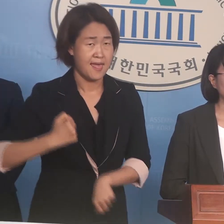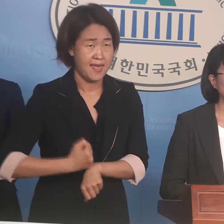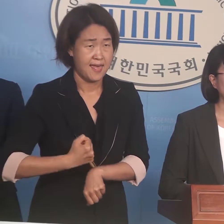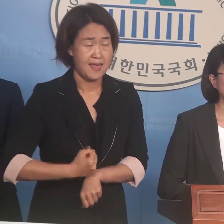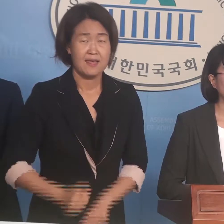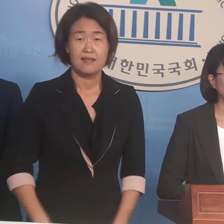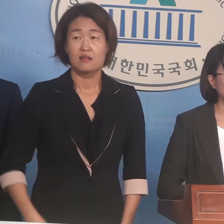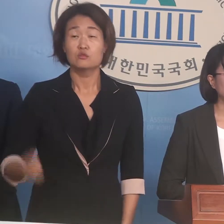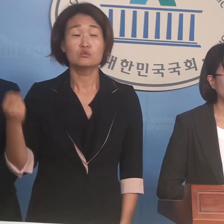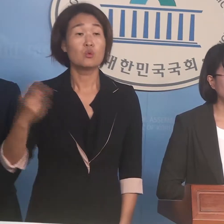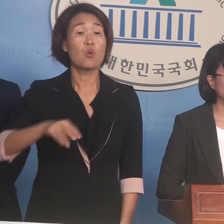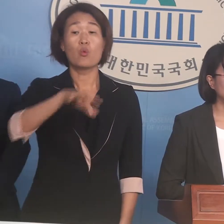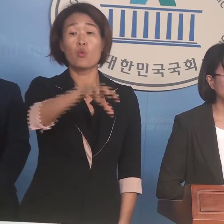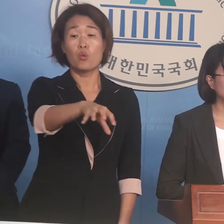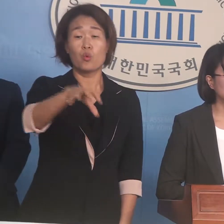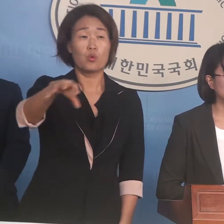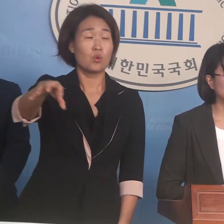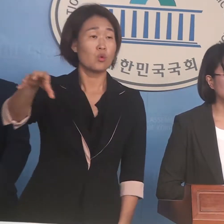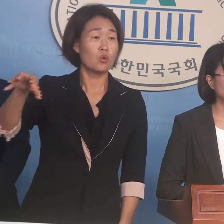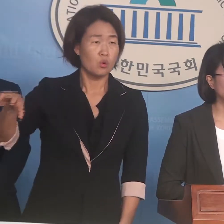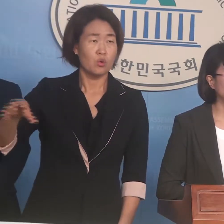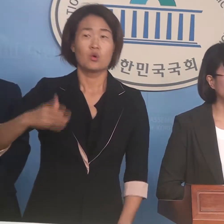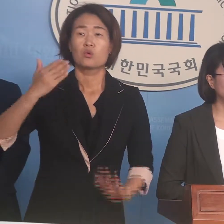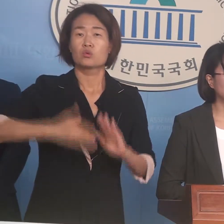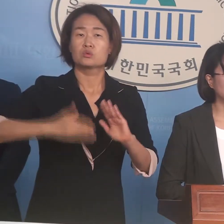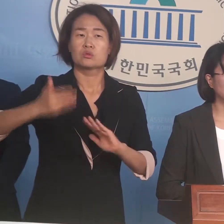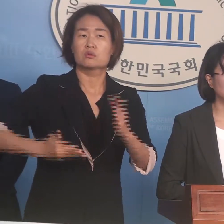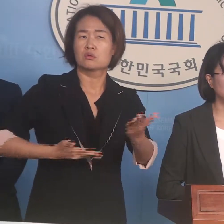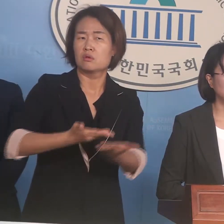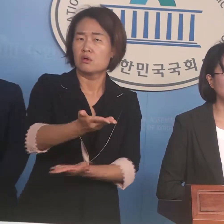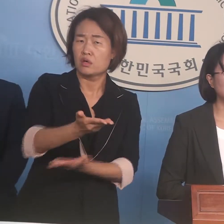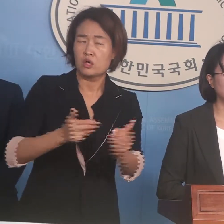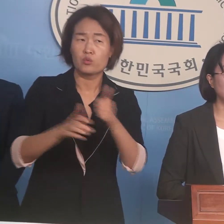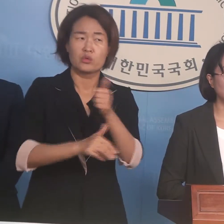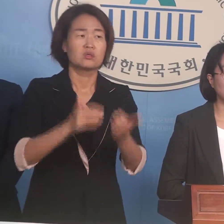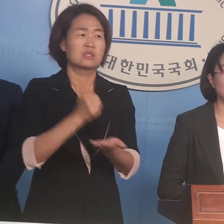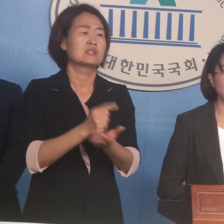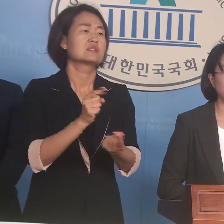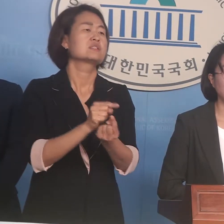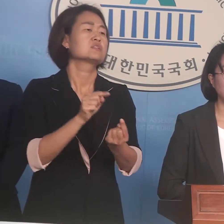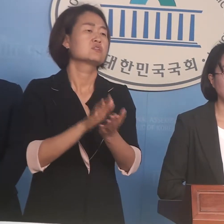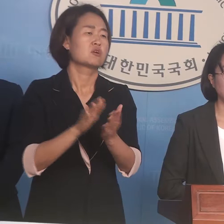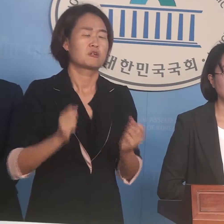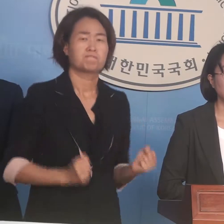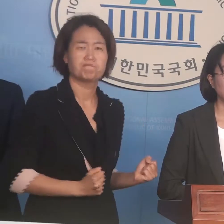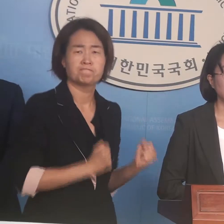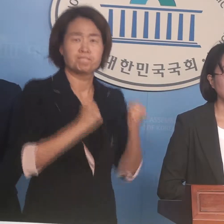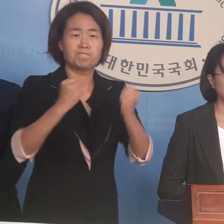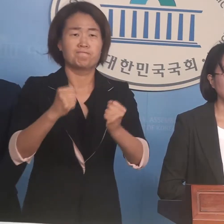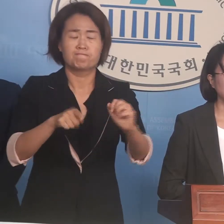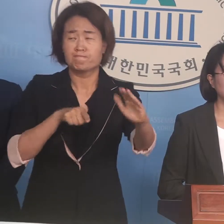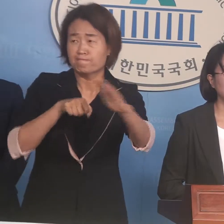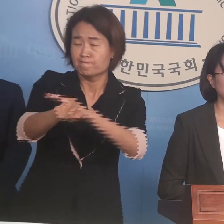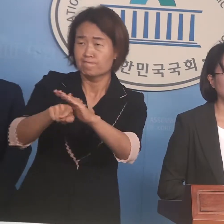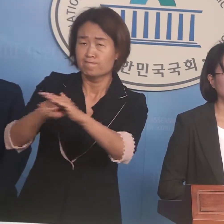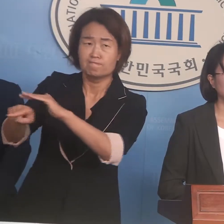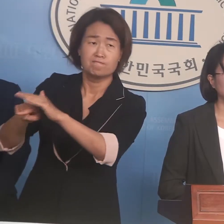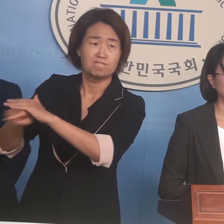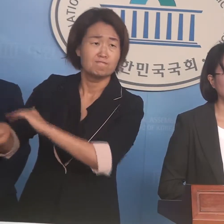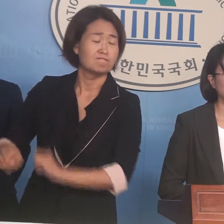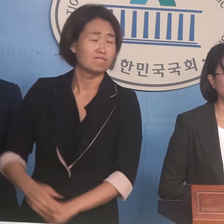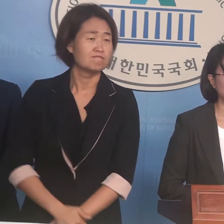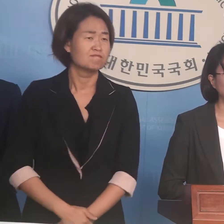그 현장에서 좀 공정거래위원장이 직접 내려가 보시라는 말, 이거는